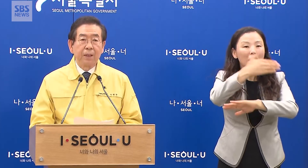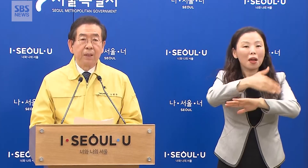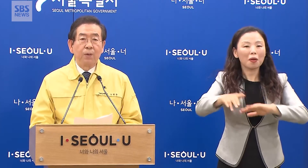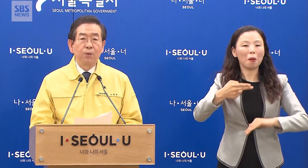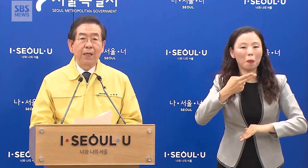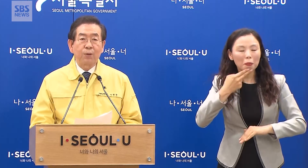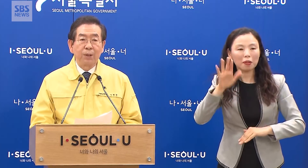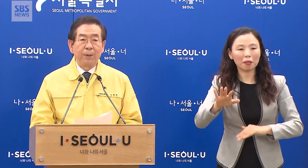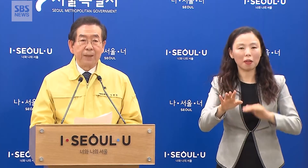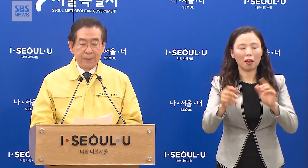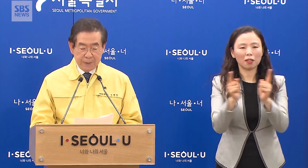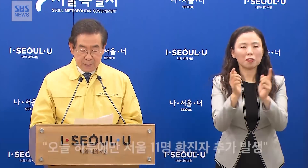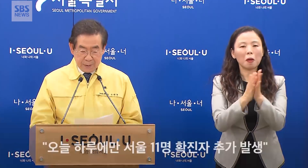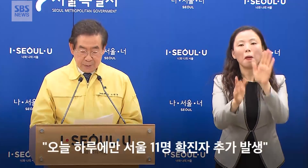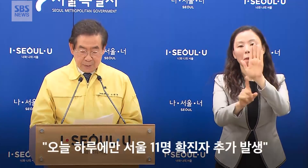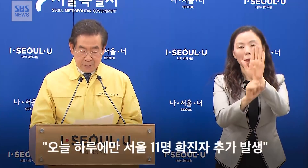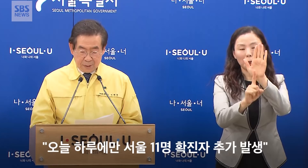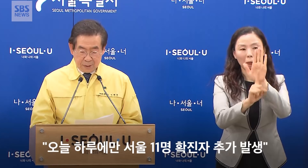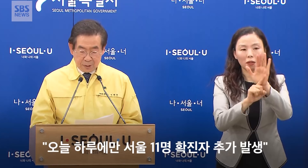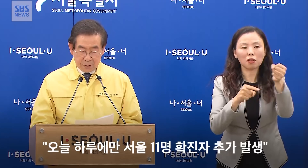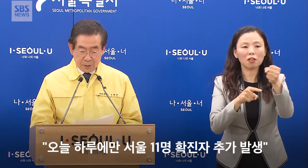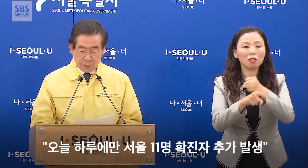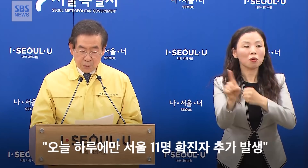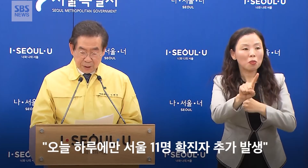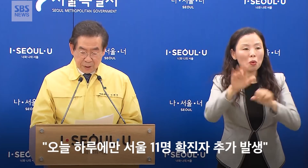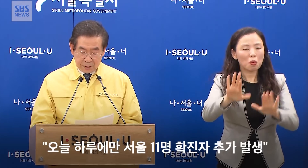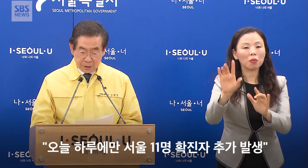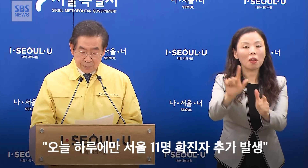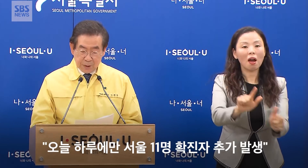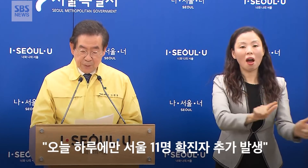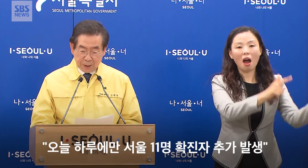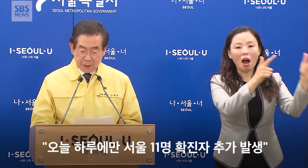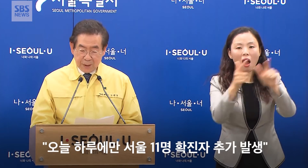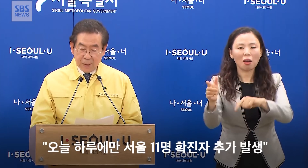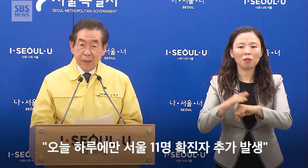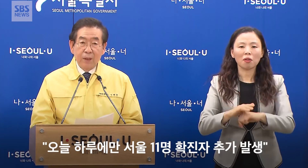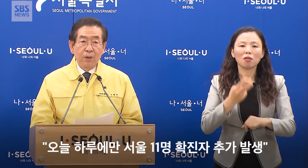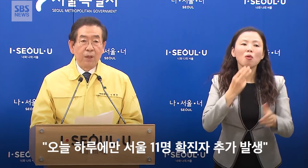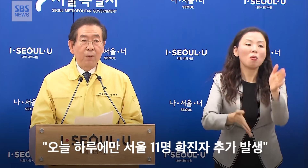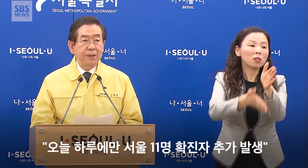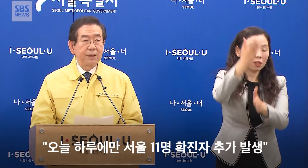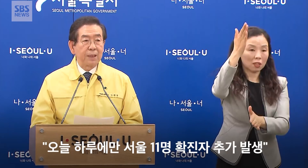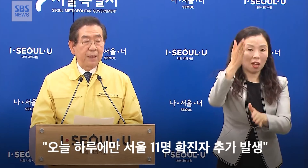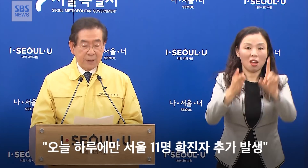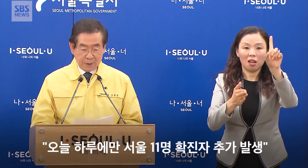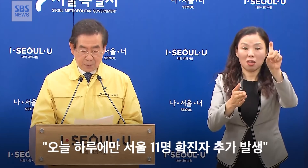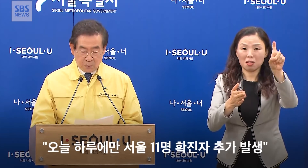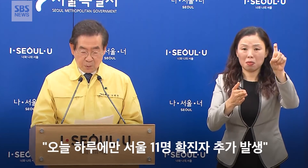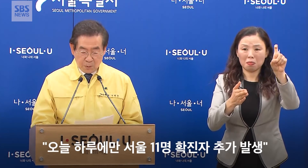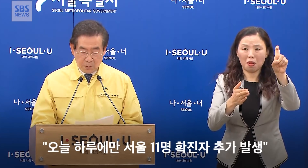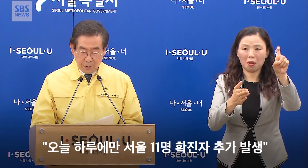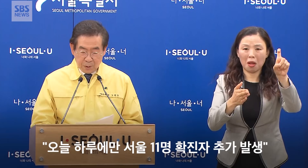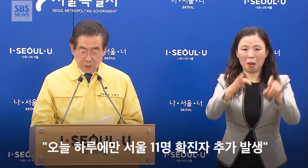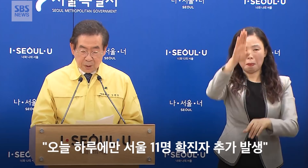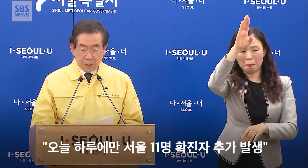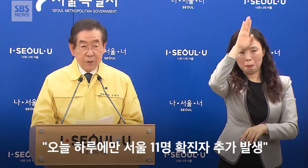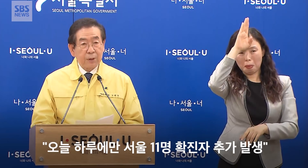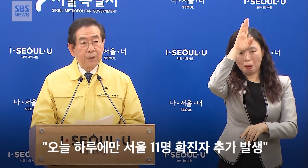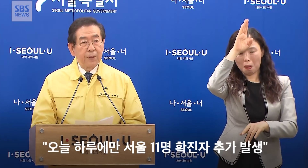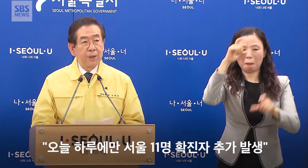오늘 하루에만 어 서울의 숲 1명의 확진 자가 생겨났고